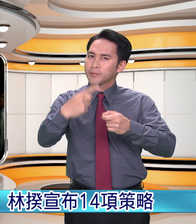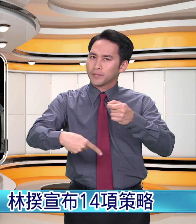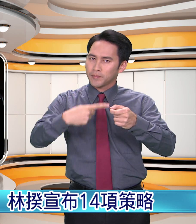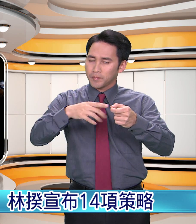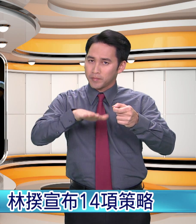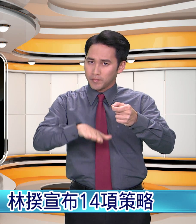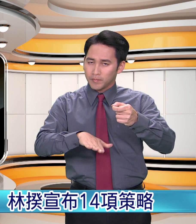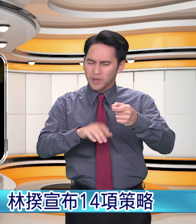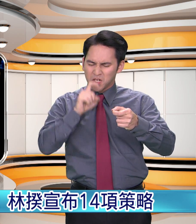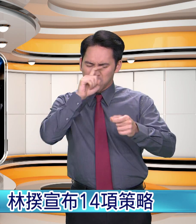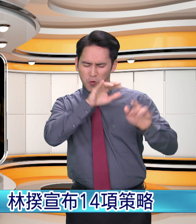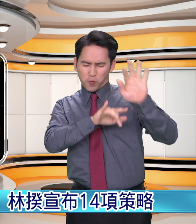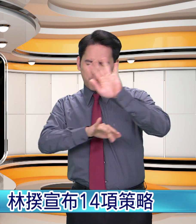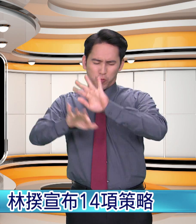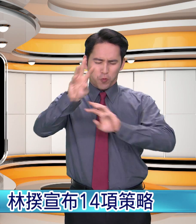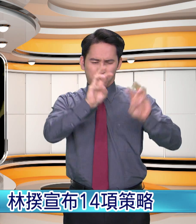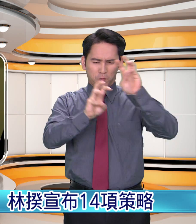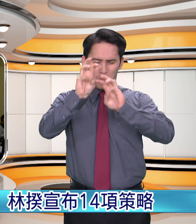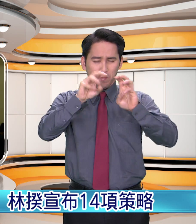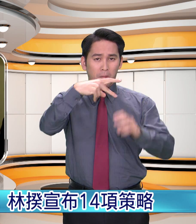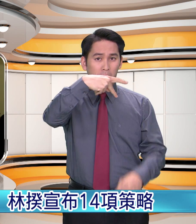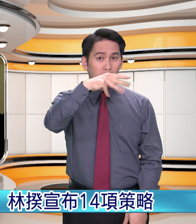低 PM2.5 的浓度。